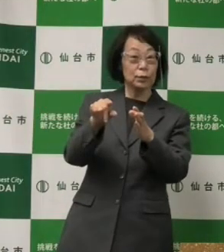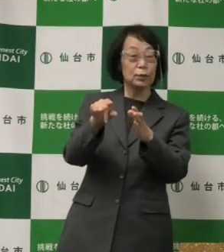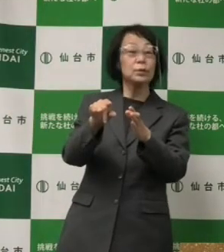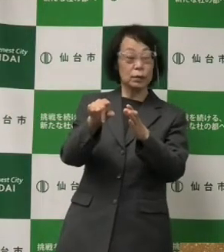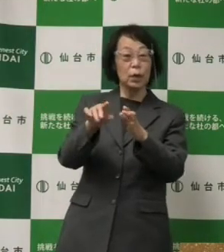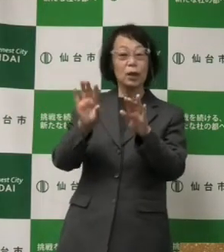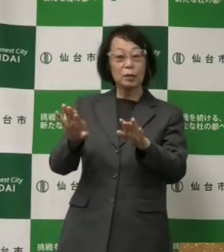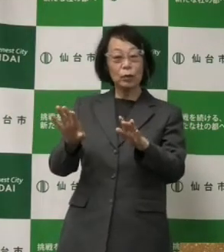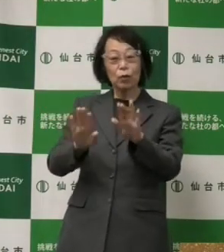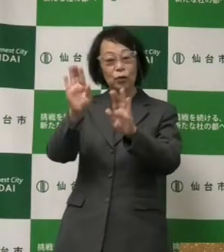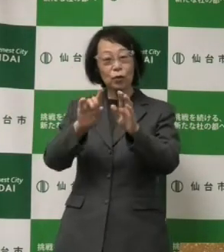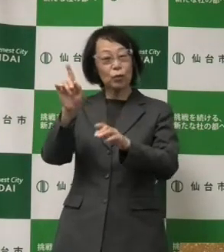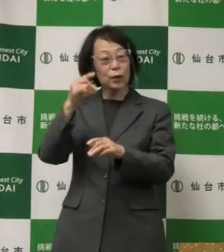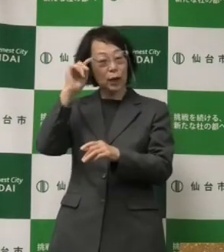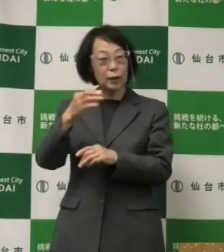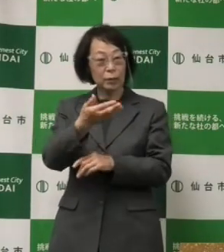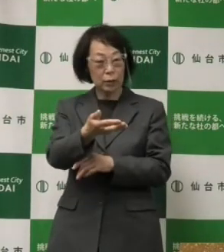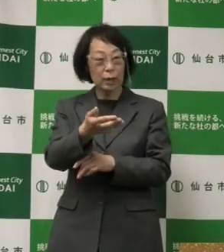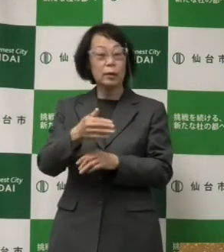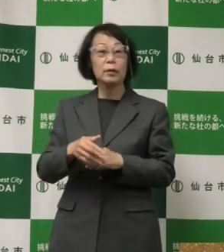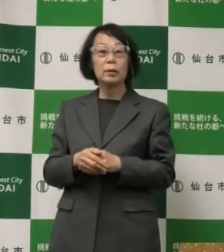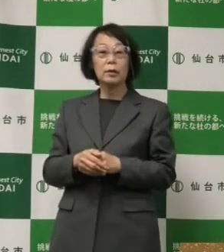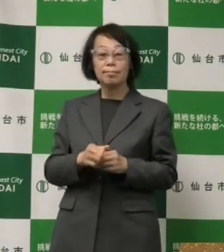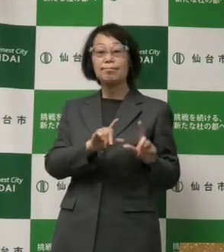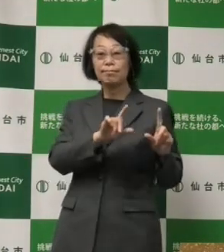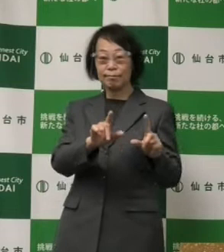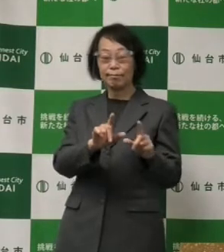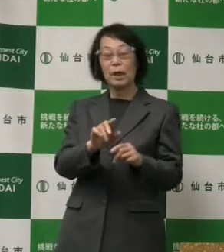感染状況、どのようにこうご覧になってますでしょうか。 そうですね、